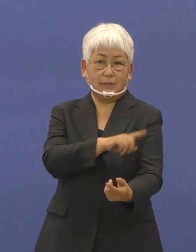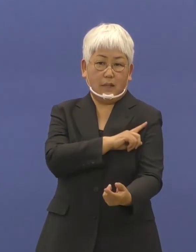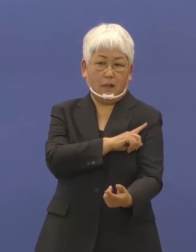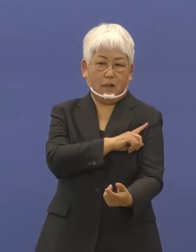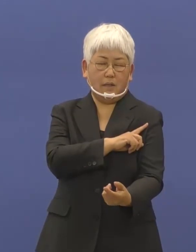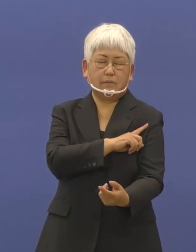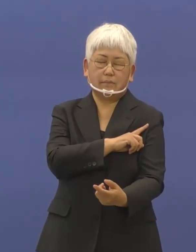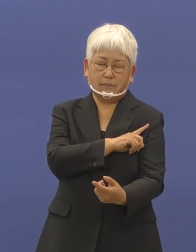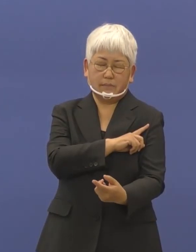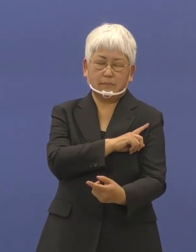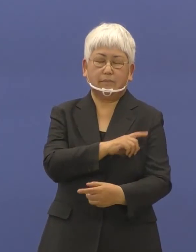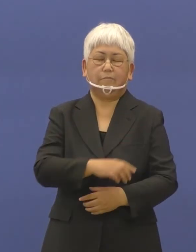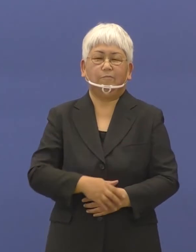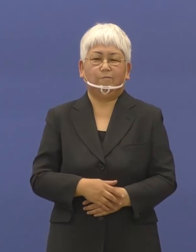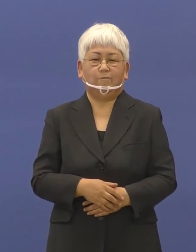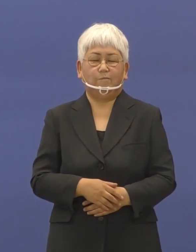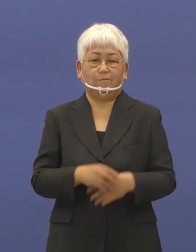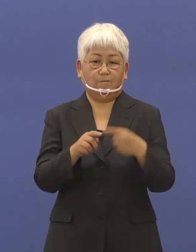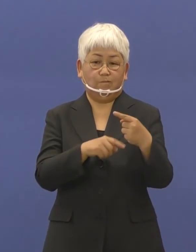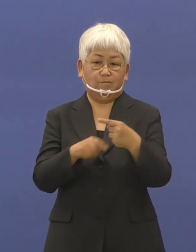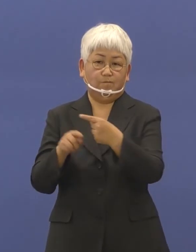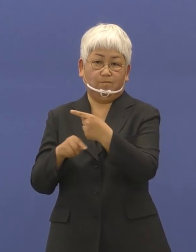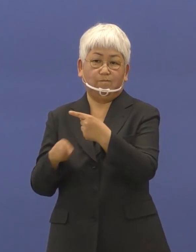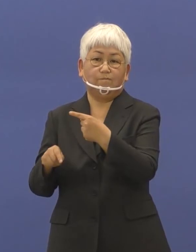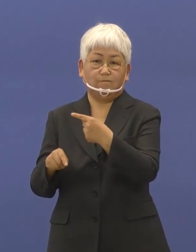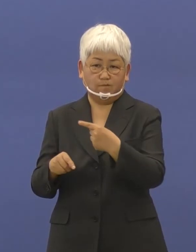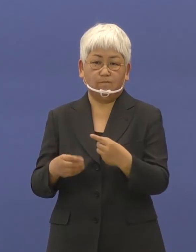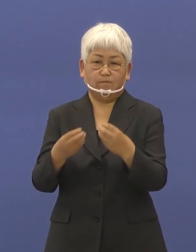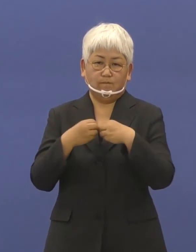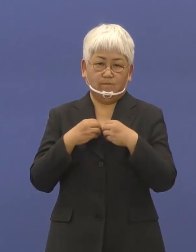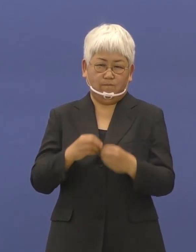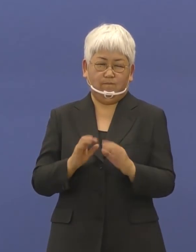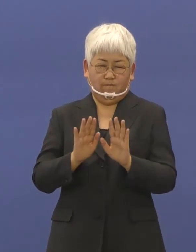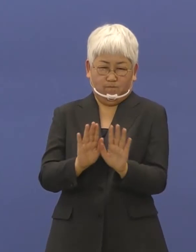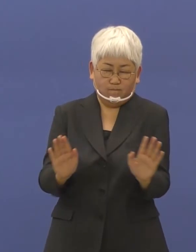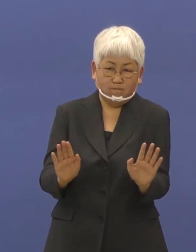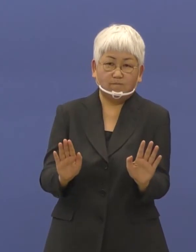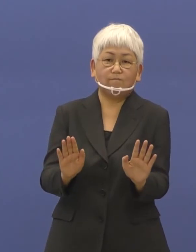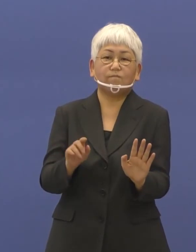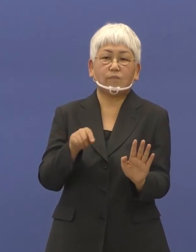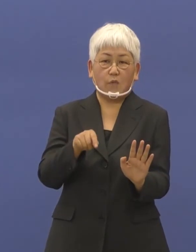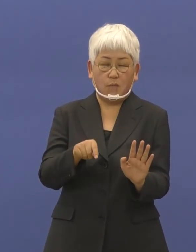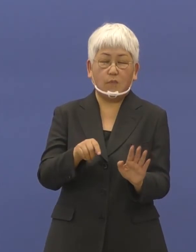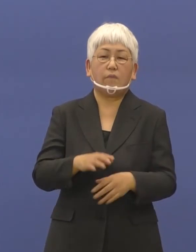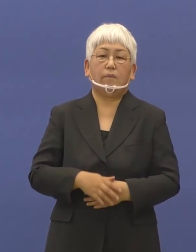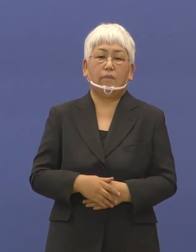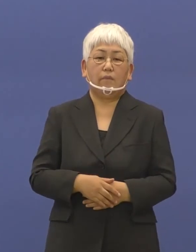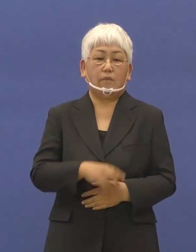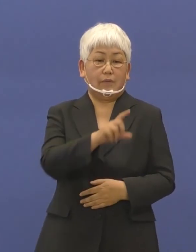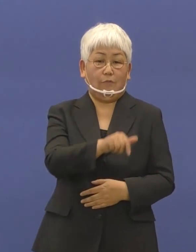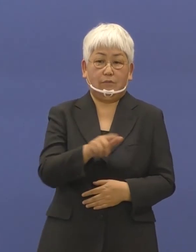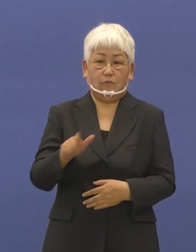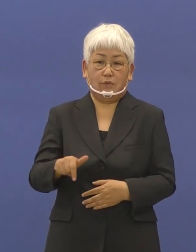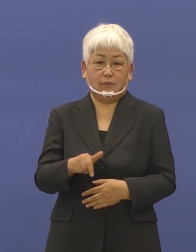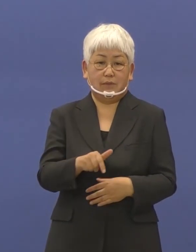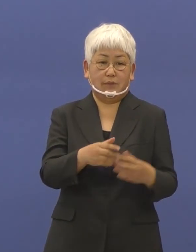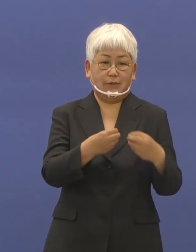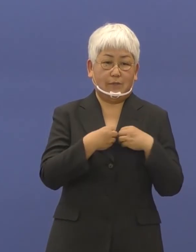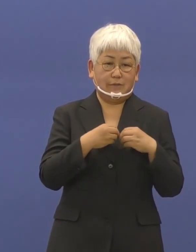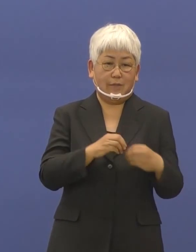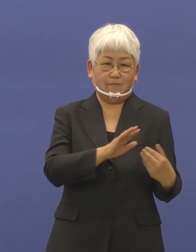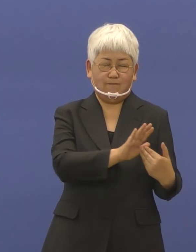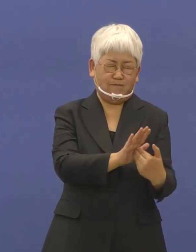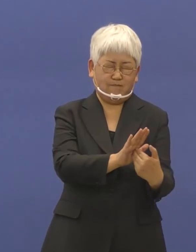一人のこの基本的感染対策の徹底ということと、そして場面場面での感染対策の徹